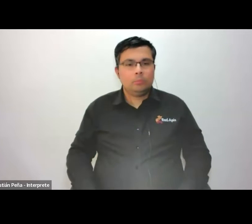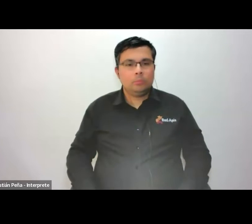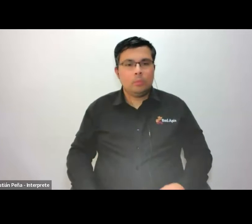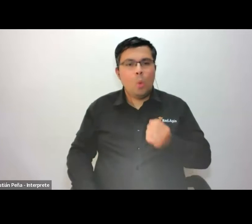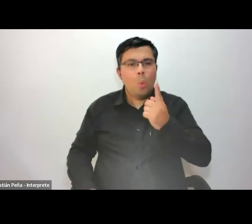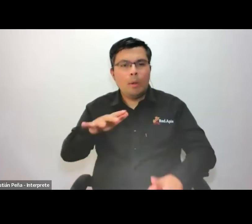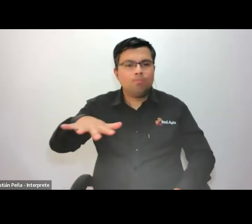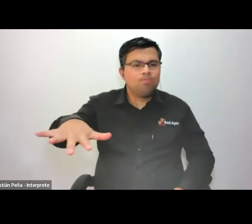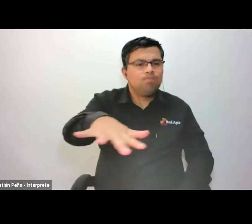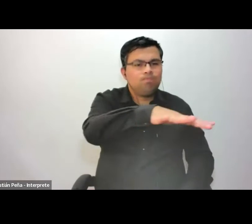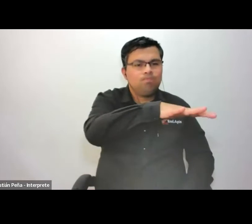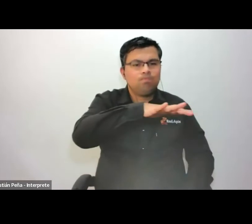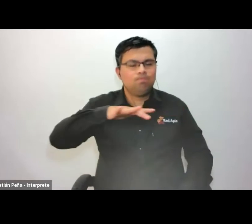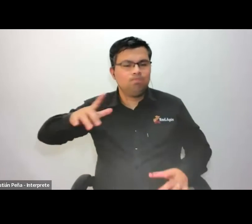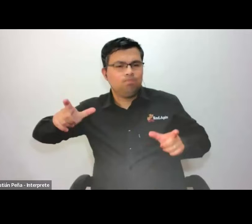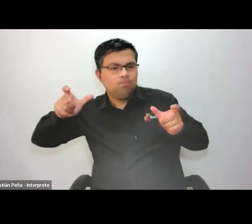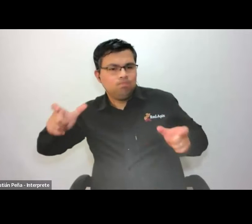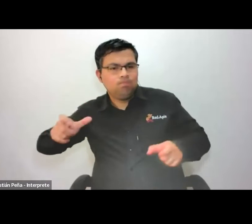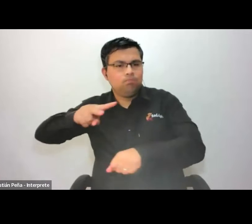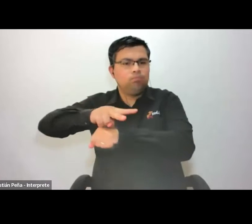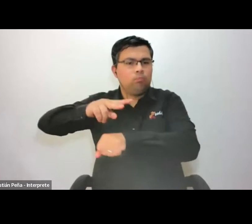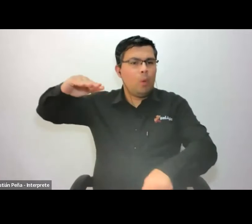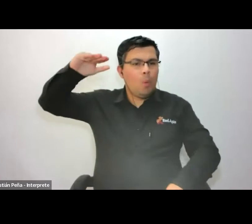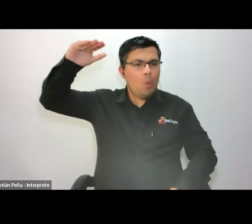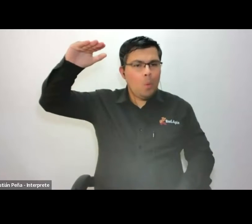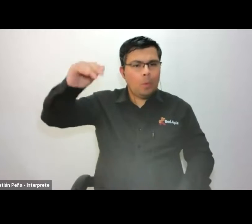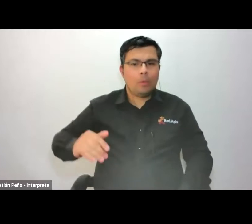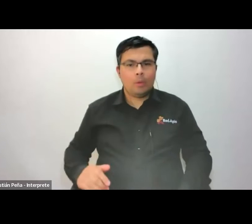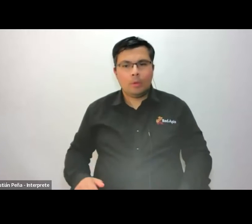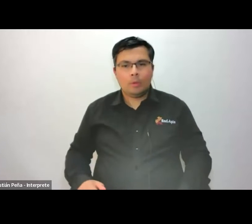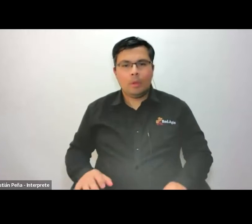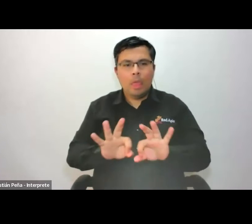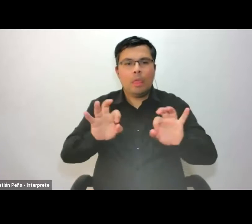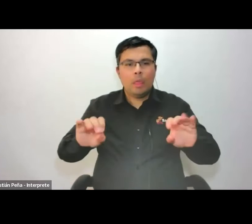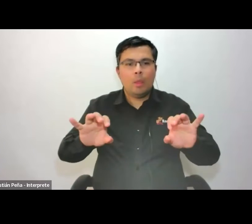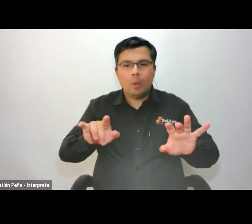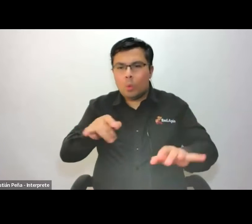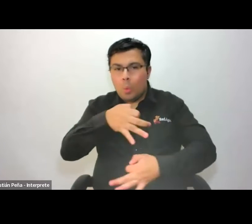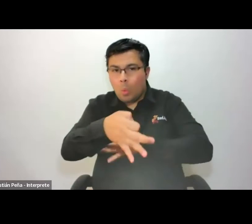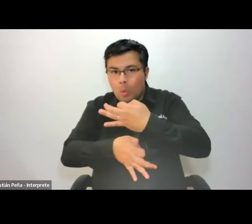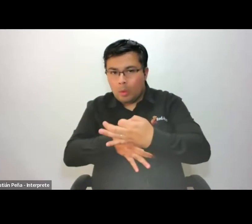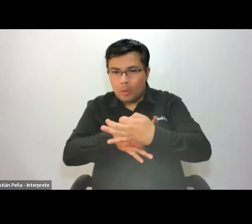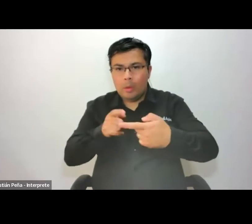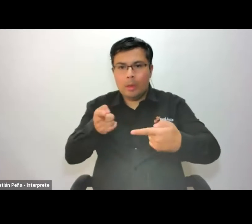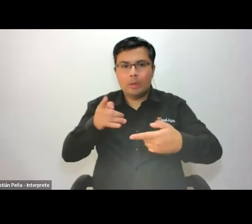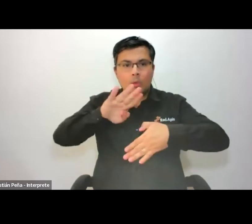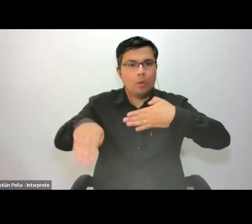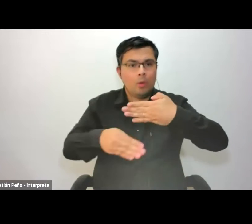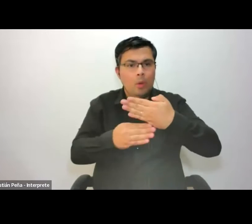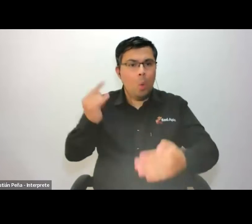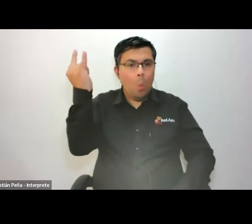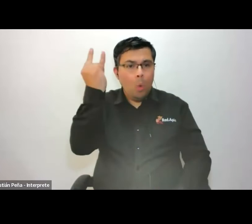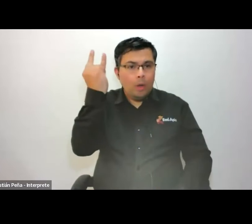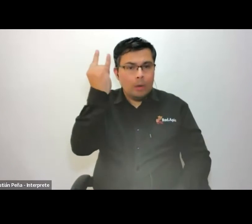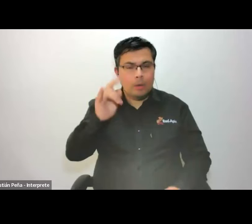¿Verdad? Si es que lo que tú estás mencionando incluye la universidad, estudio de educación superior. ¿Ya? Para